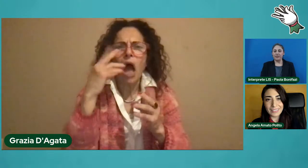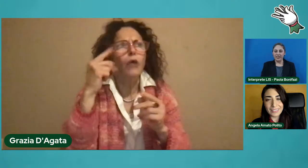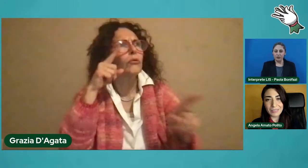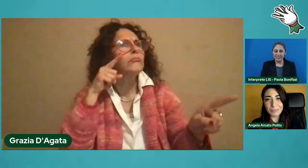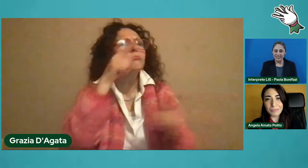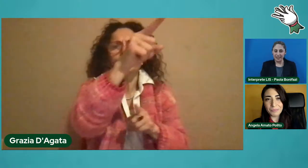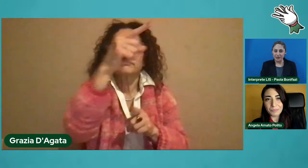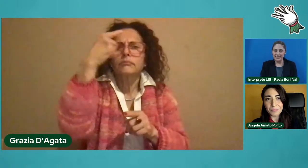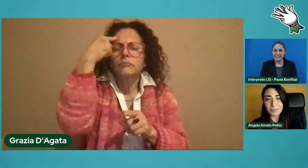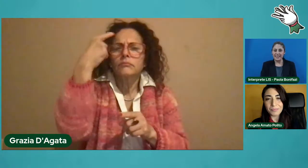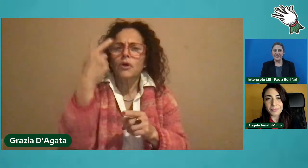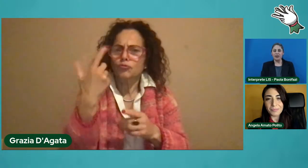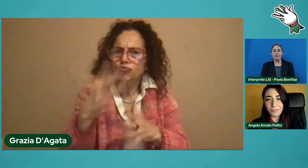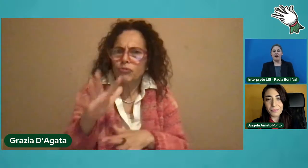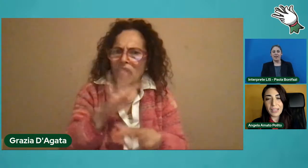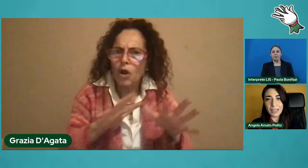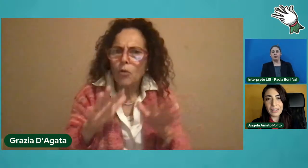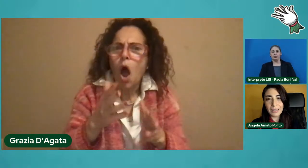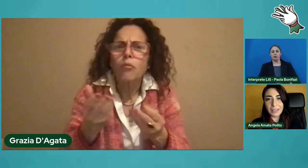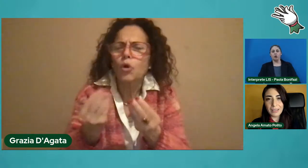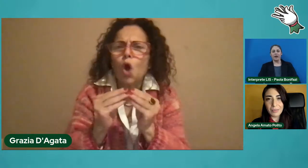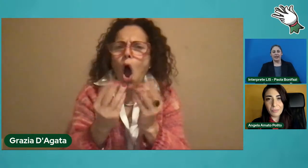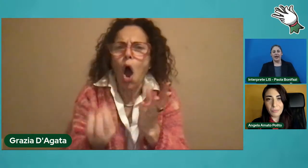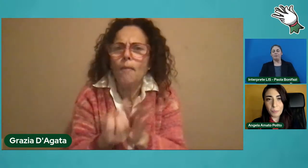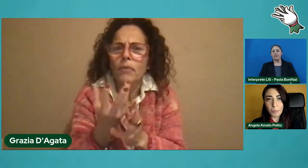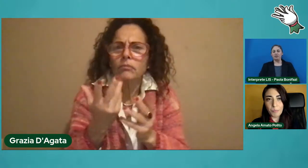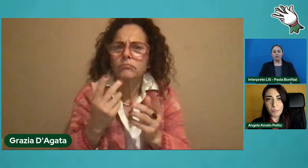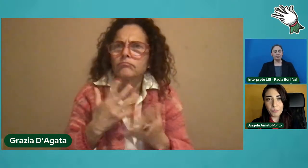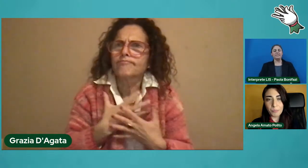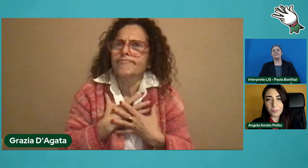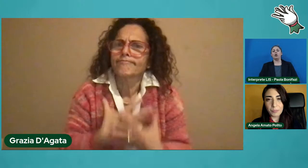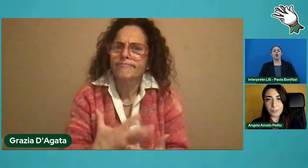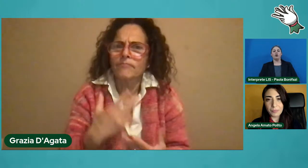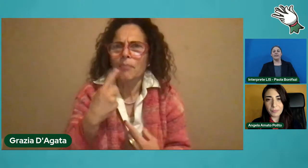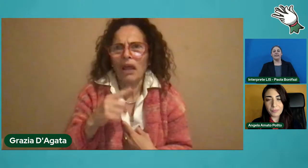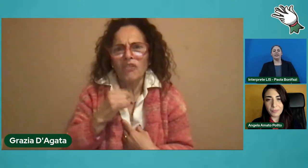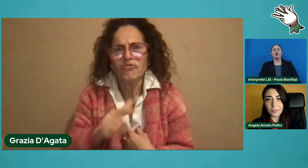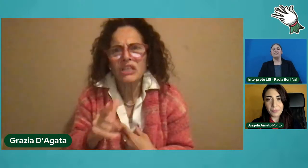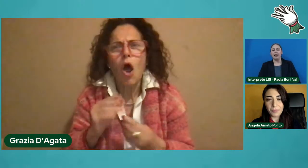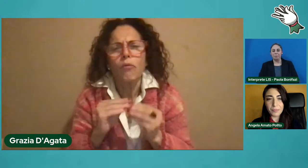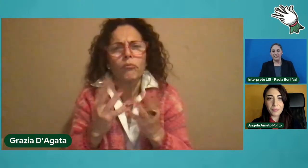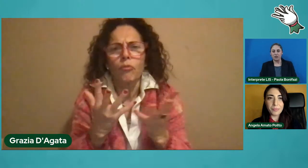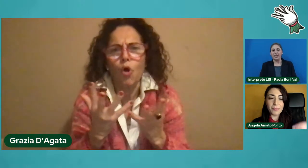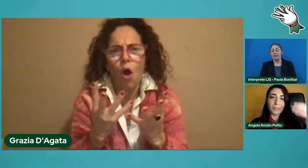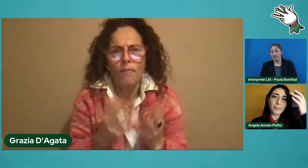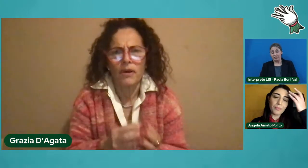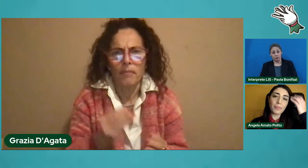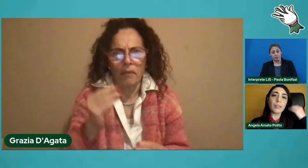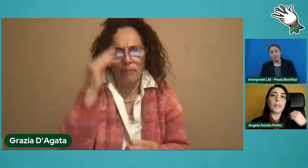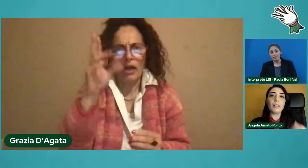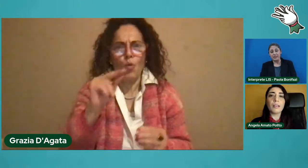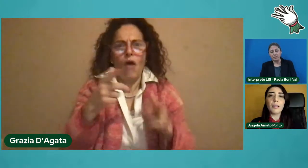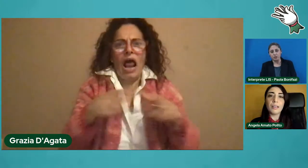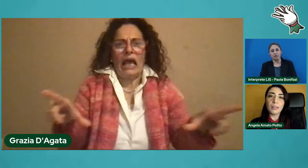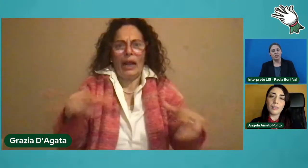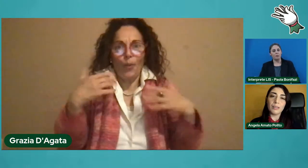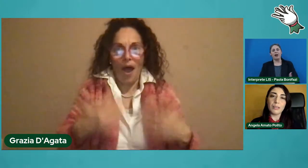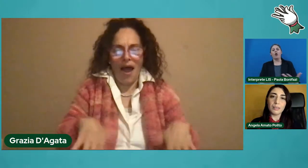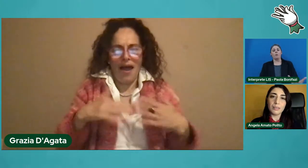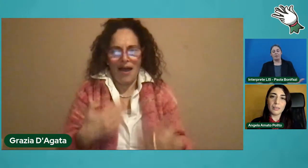frequentato dei corsi di lingua dei segni e come mai appunto ha preso informazioni? Come si è appassionata? L'ha fatto probabilmente per suo figlio, ma come?